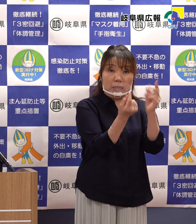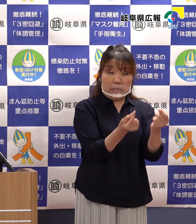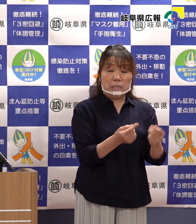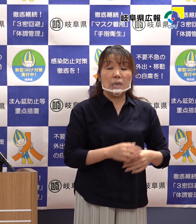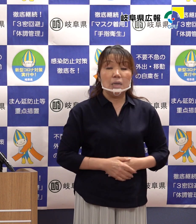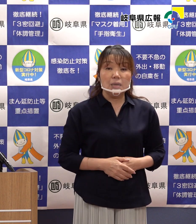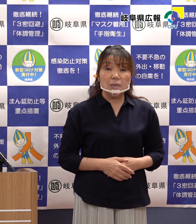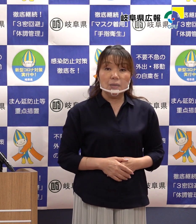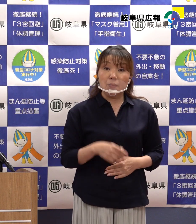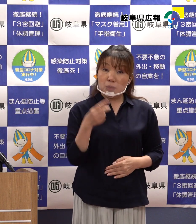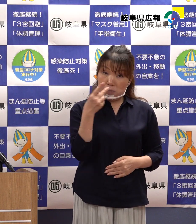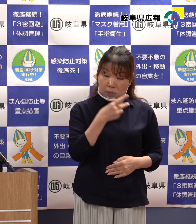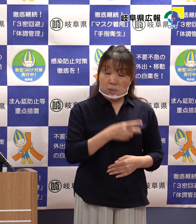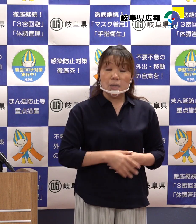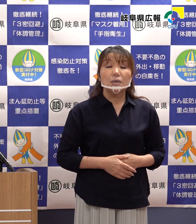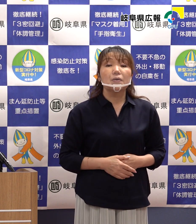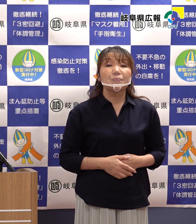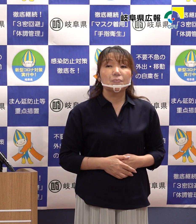それから